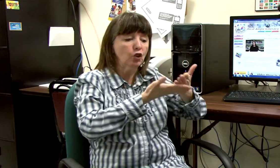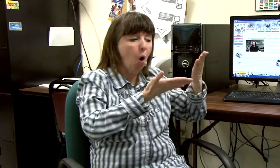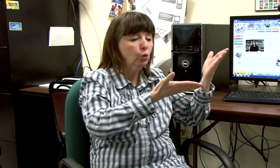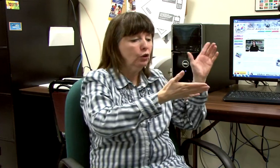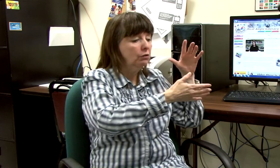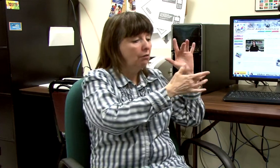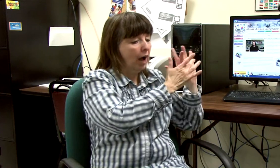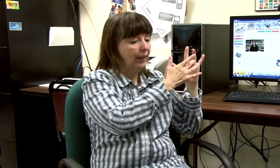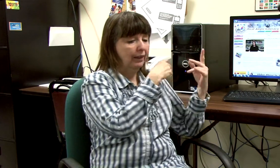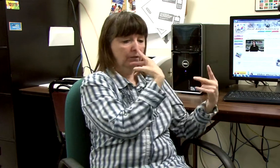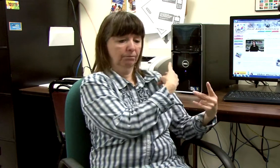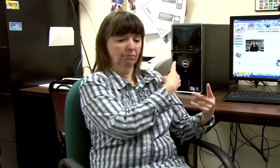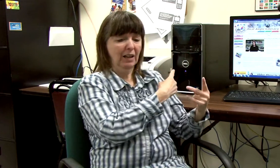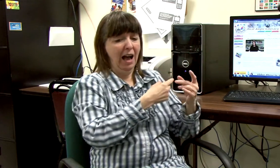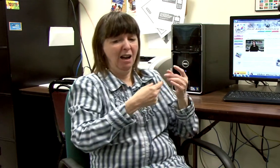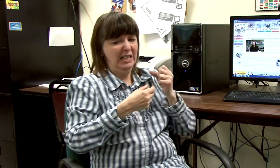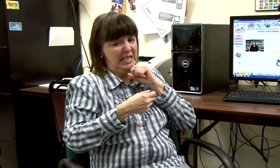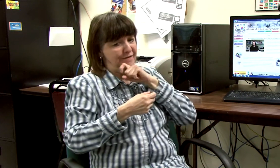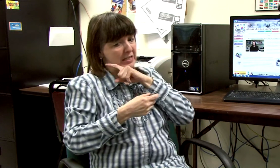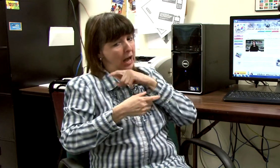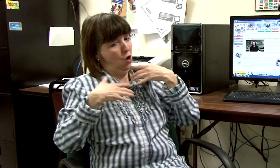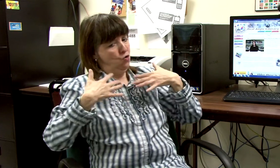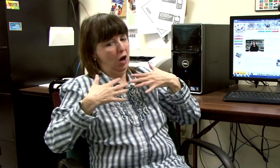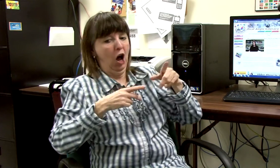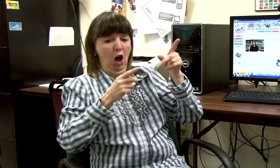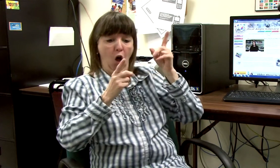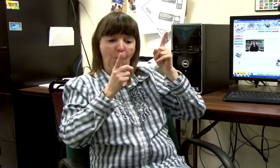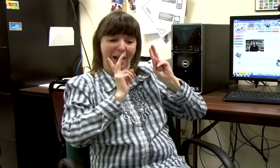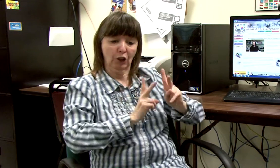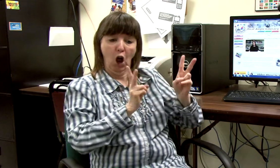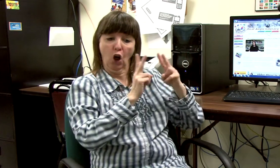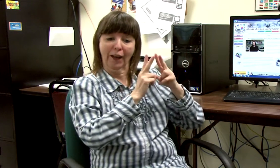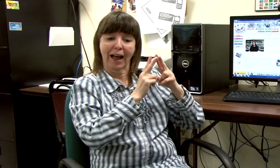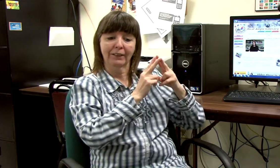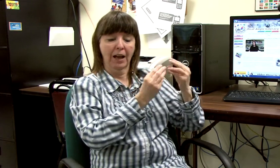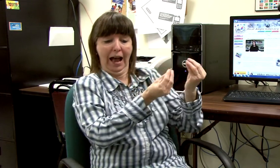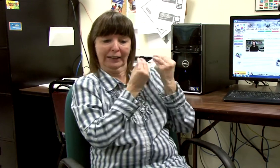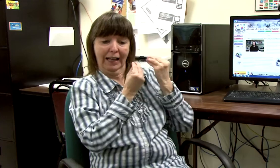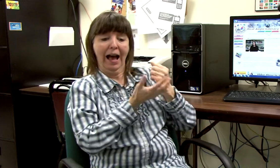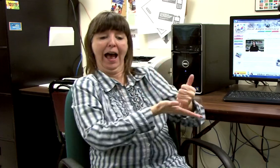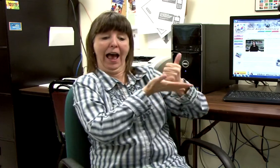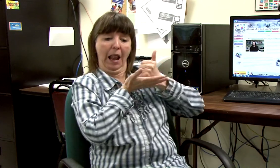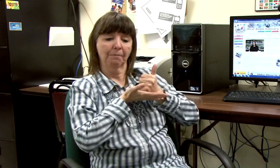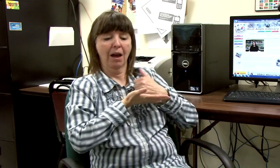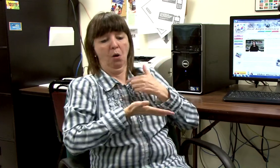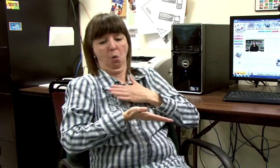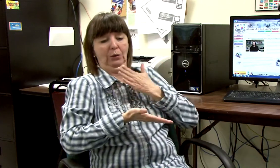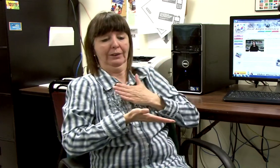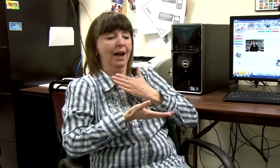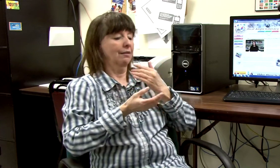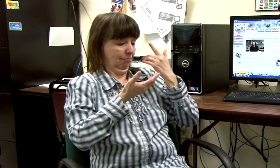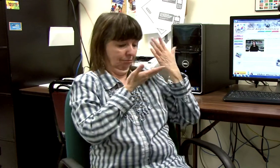sont difficiles pour moi. Je suis contente d'avoir cette aide et la possibilité d'apprendre.